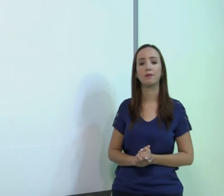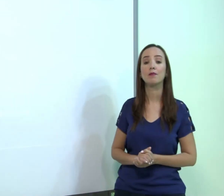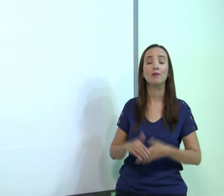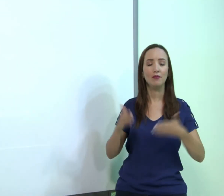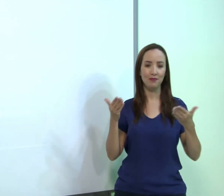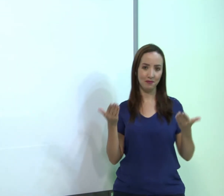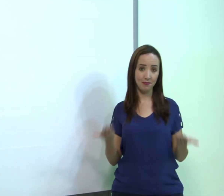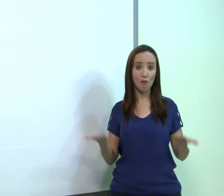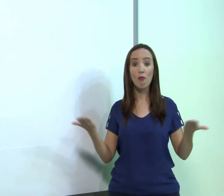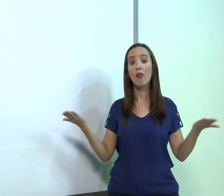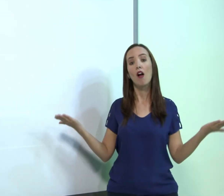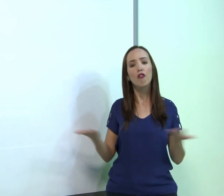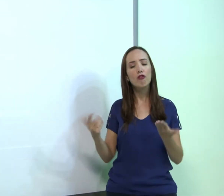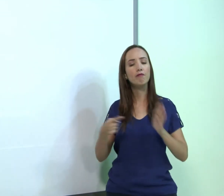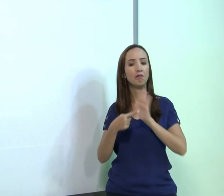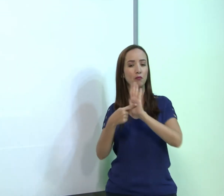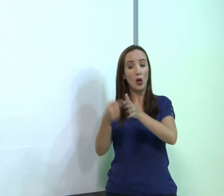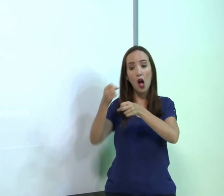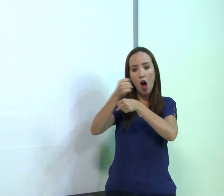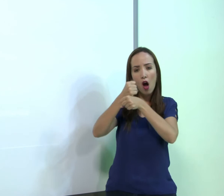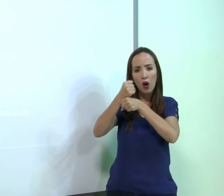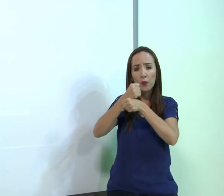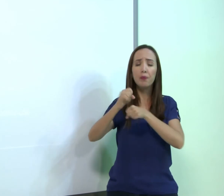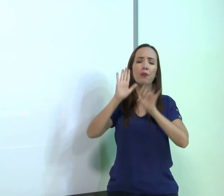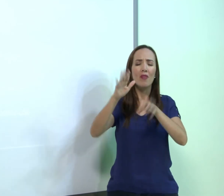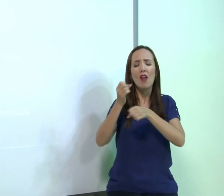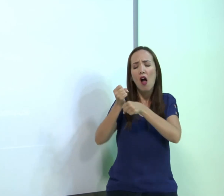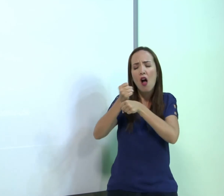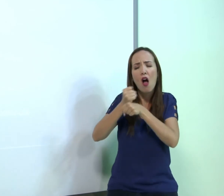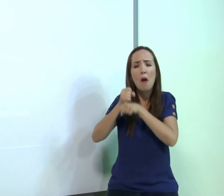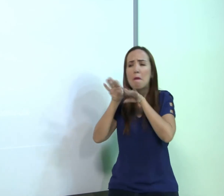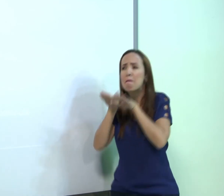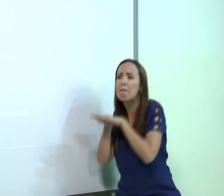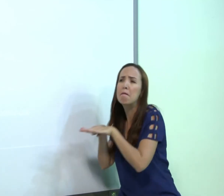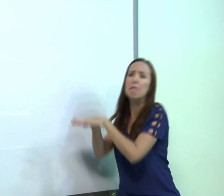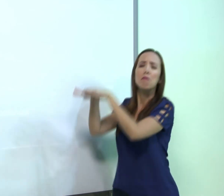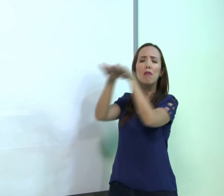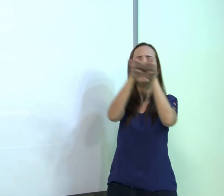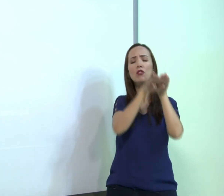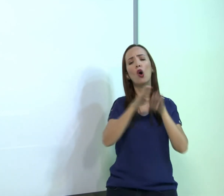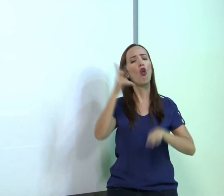Vou mostrar para vocês